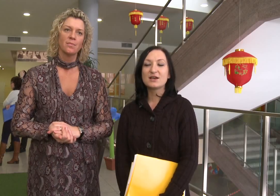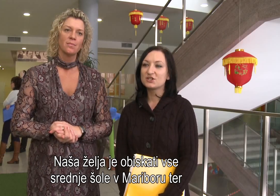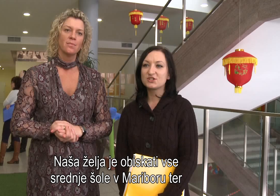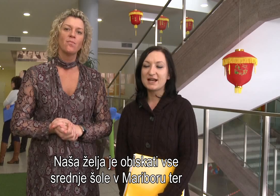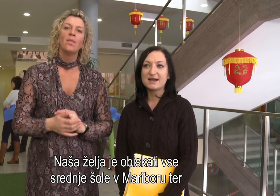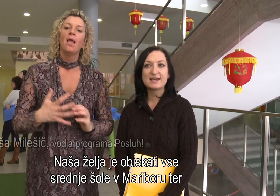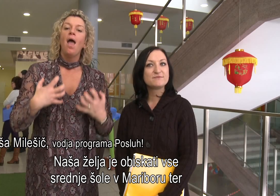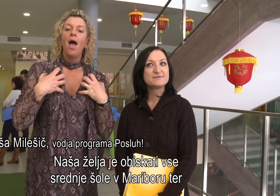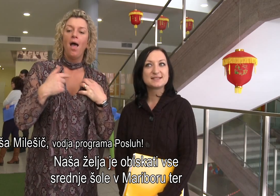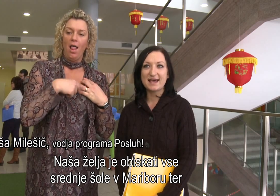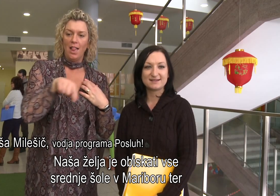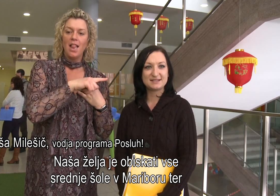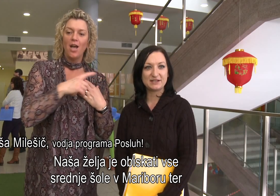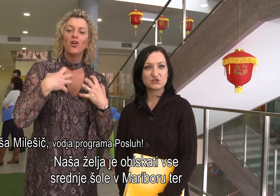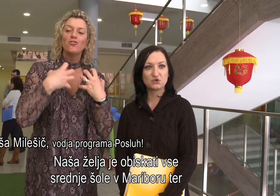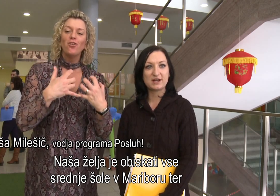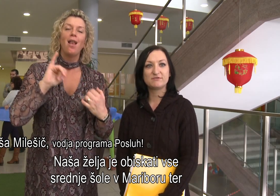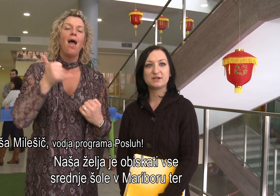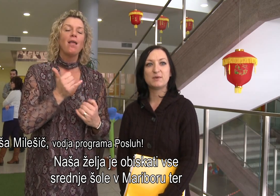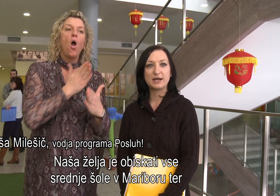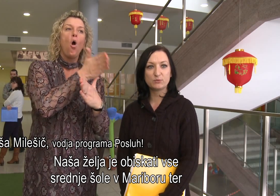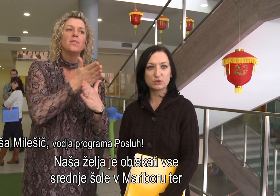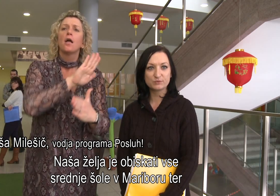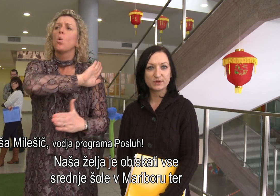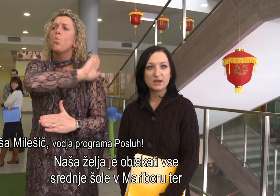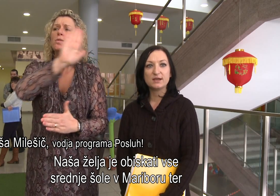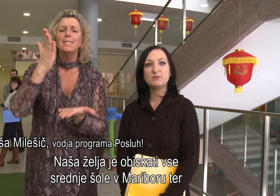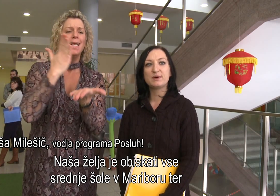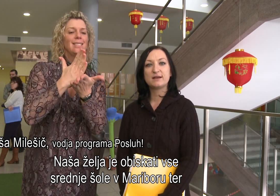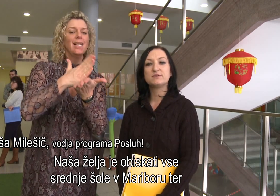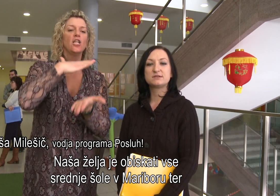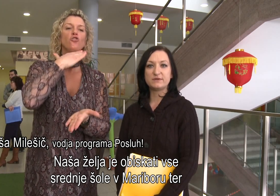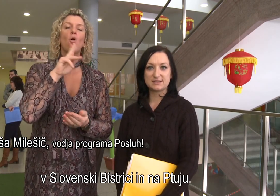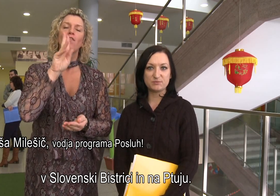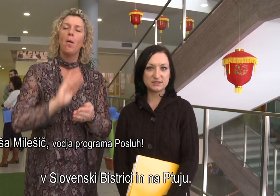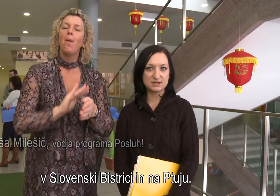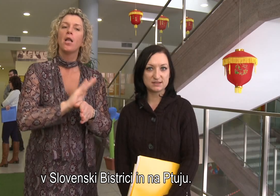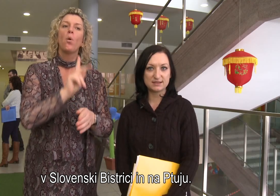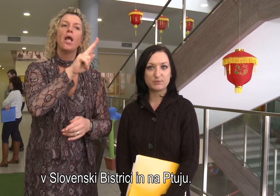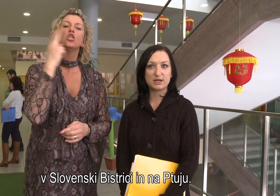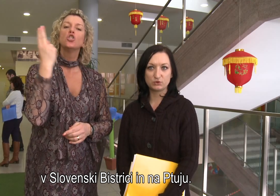Naša želja je vse srednje šole v Mariboru in pa v Slovenski Bistrici ter pa na Ptuju.